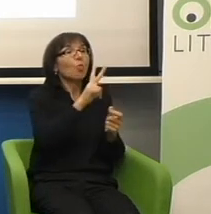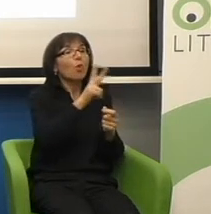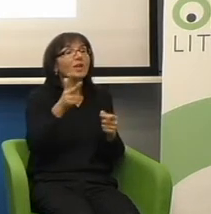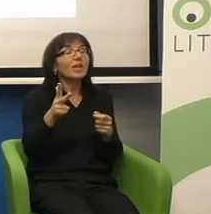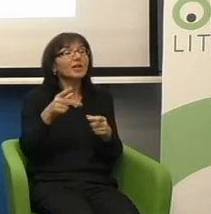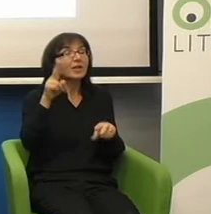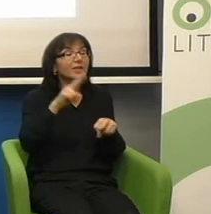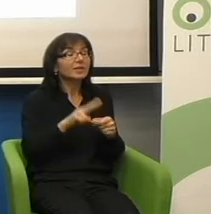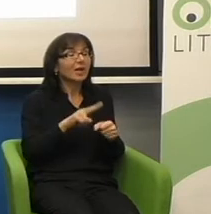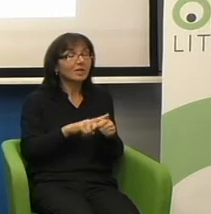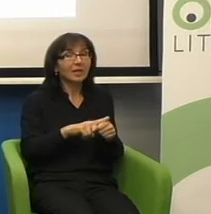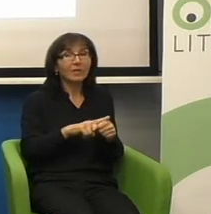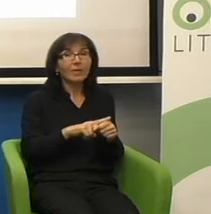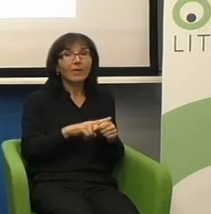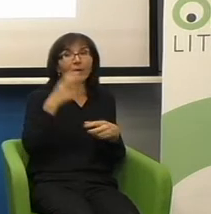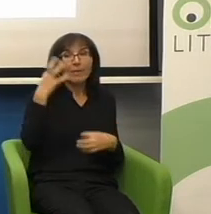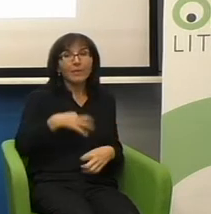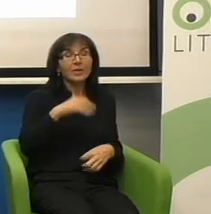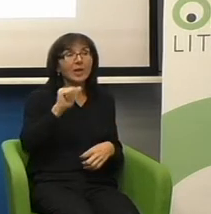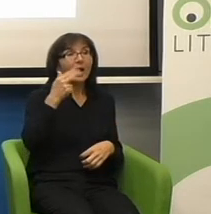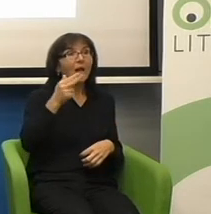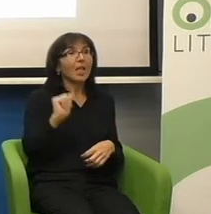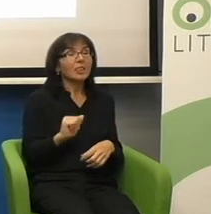Jeśli chodzi o panią Annę,